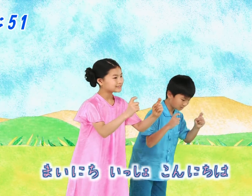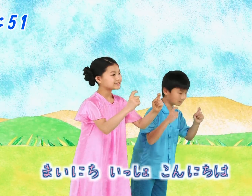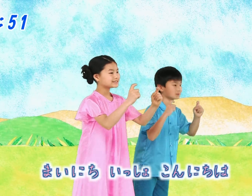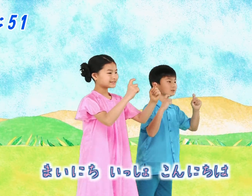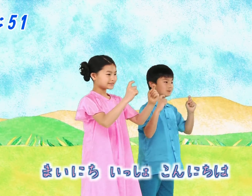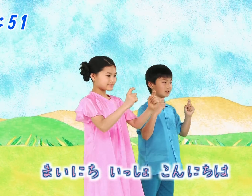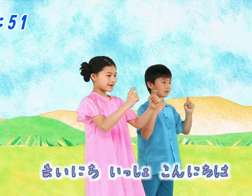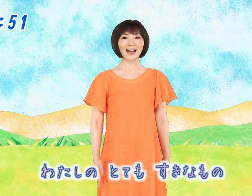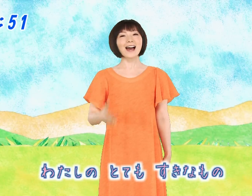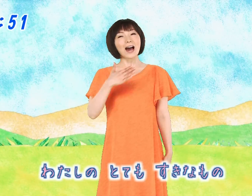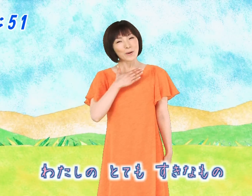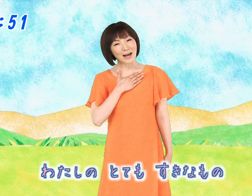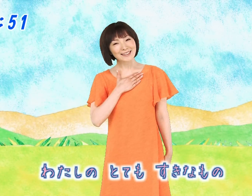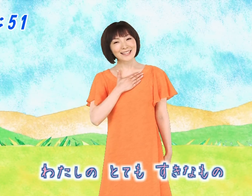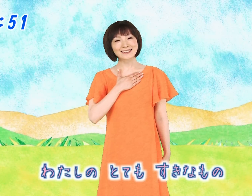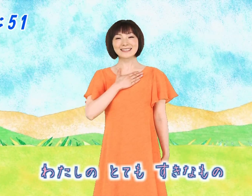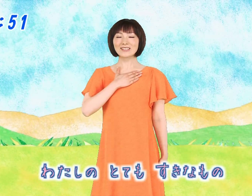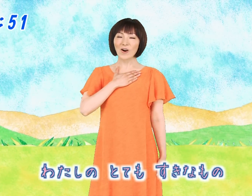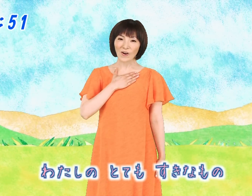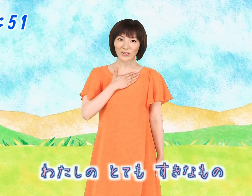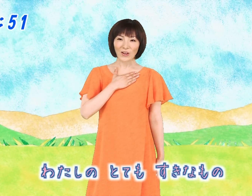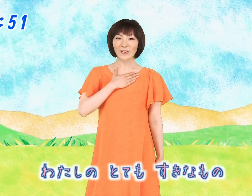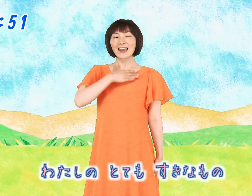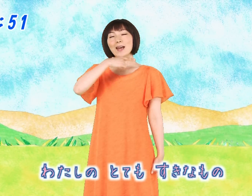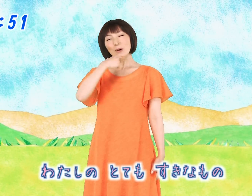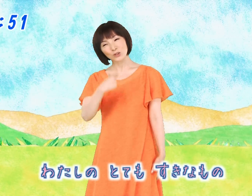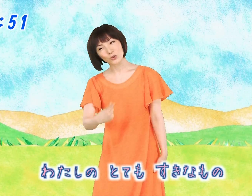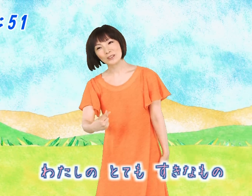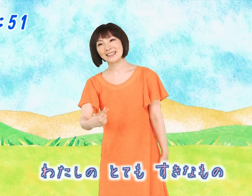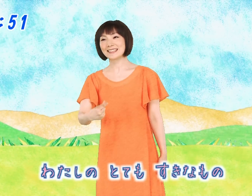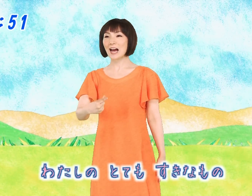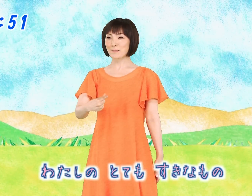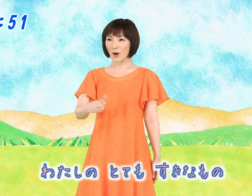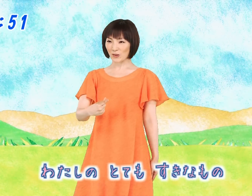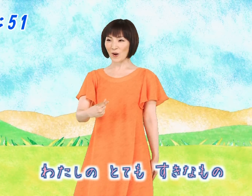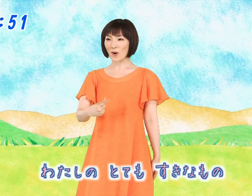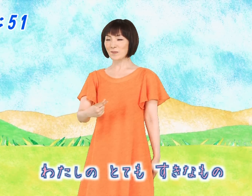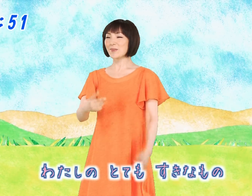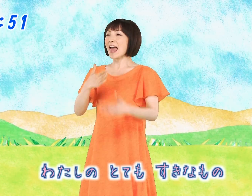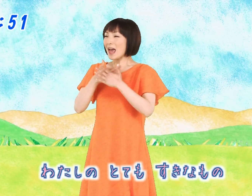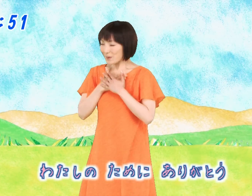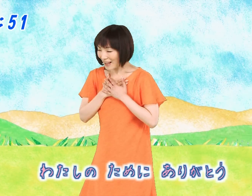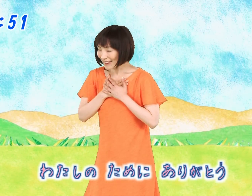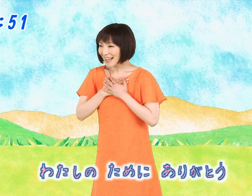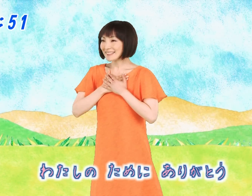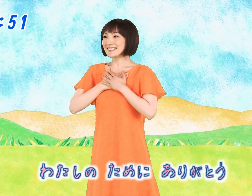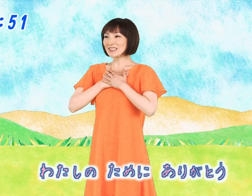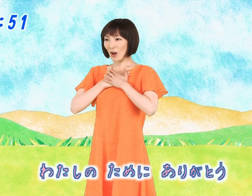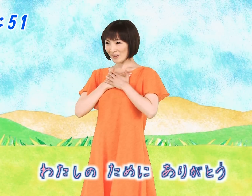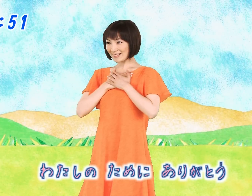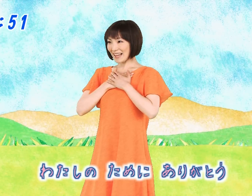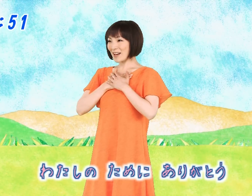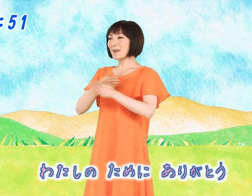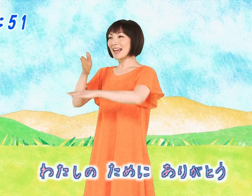こんにちは私のとても好きなもの私のため